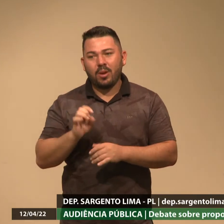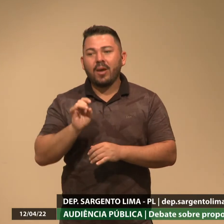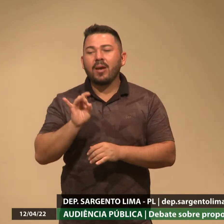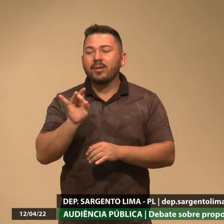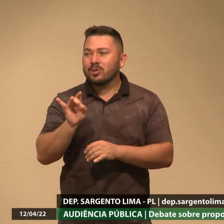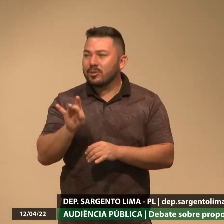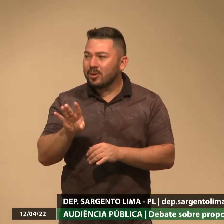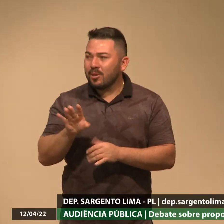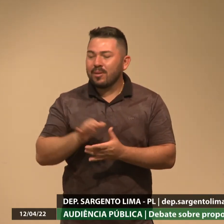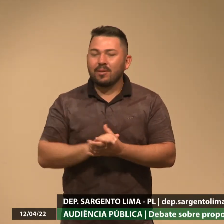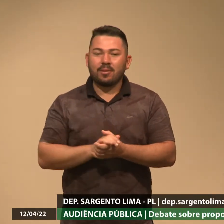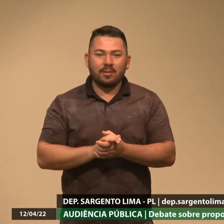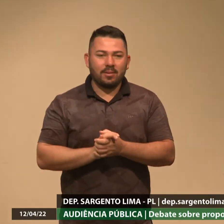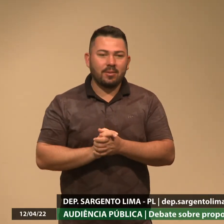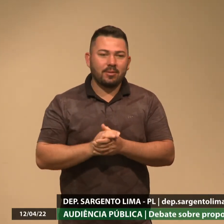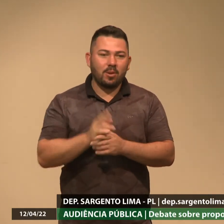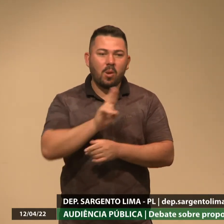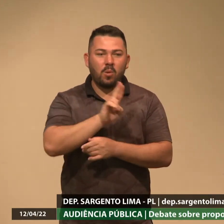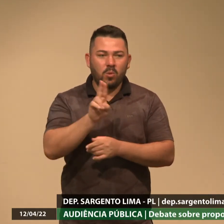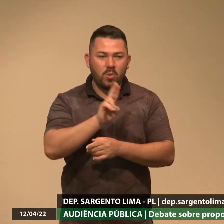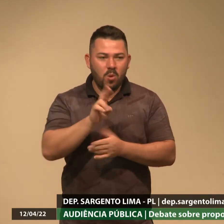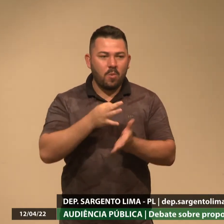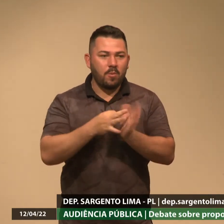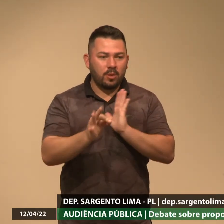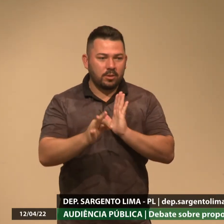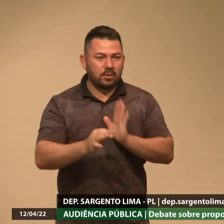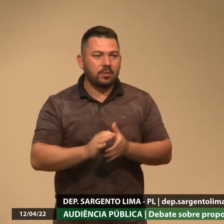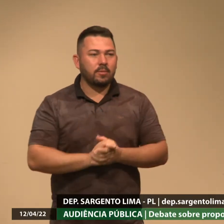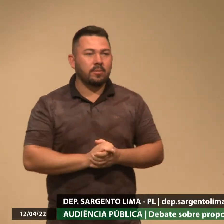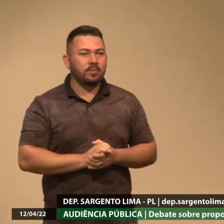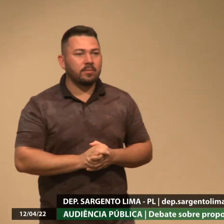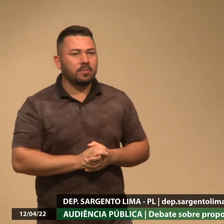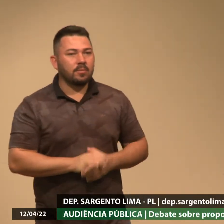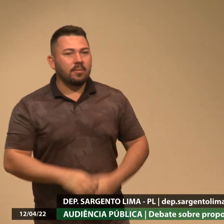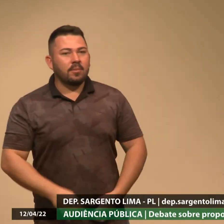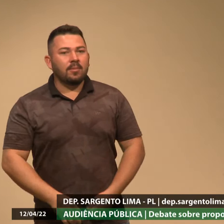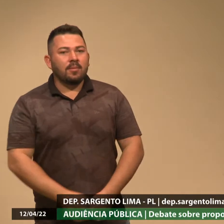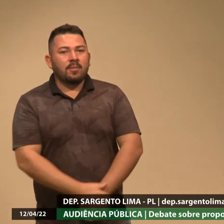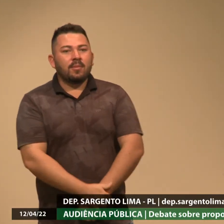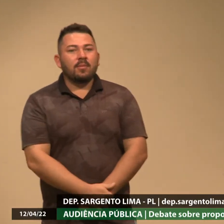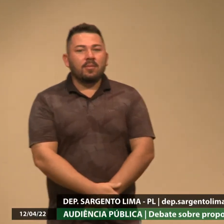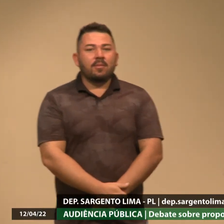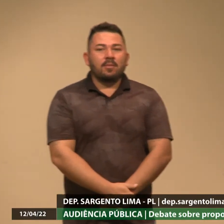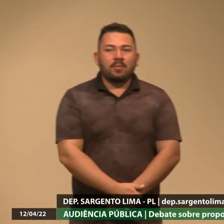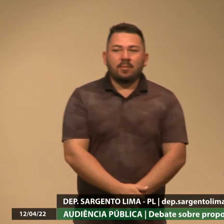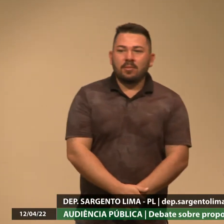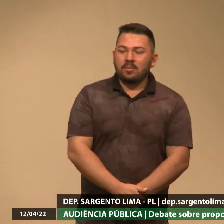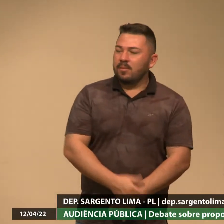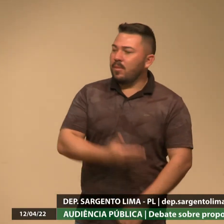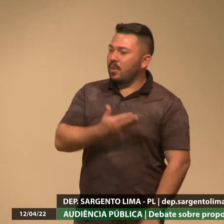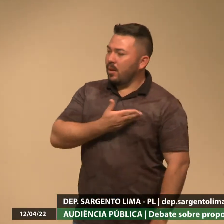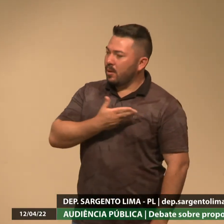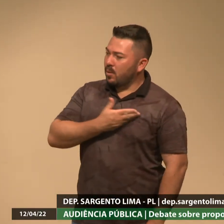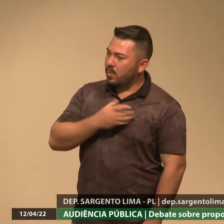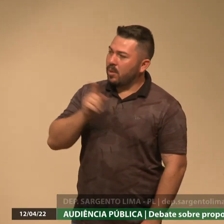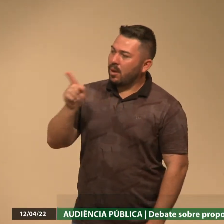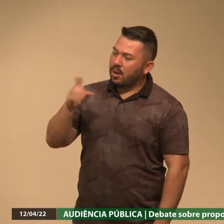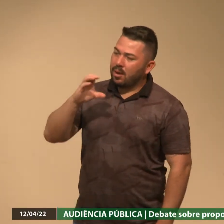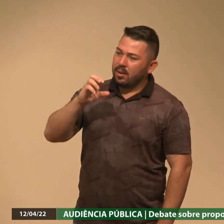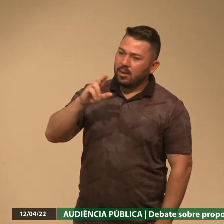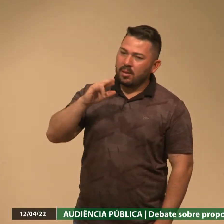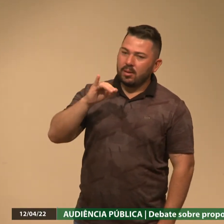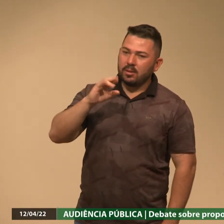só para só para poder dar um nome para inscrição tá jóia a e agora eu gostaria de chamar minha amiga lá da cidade de Criciúma